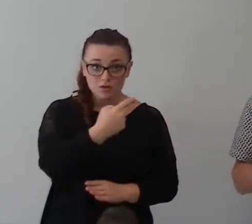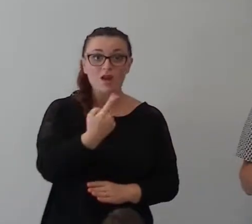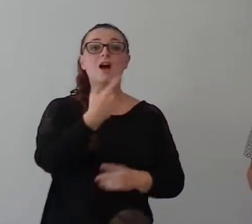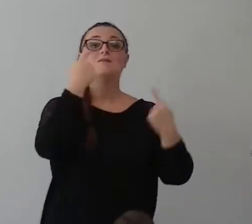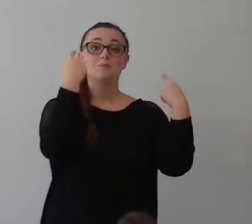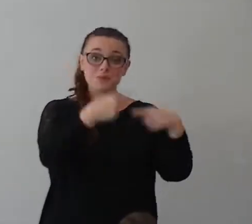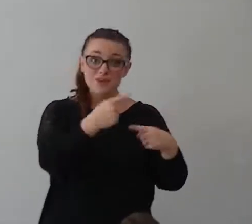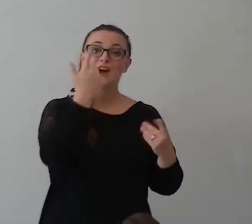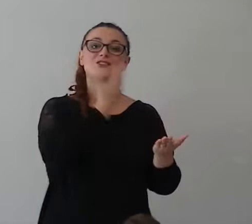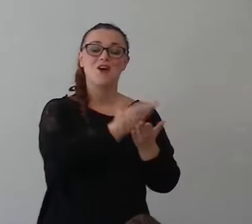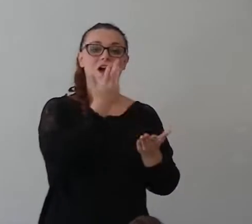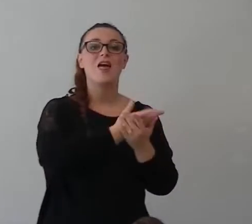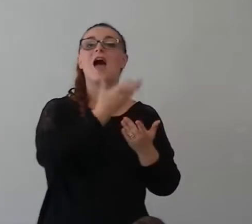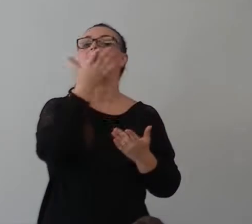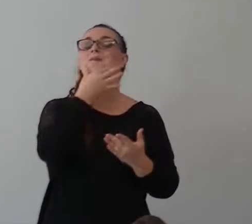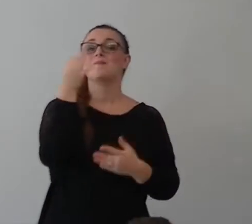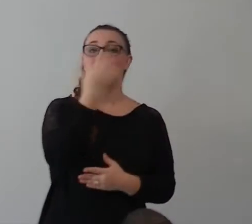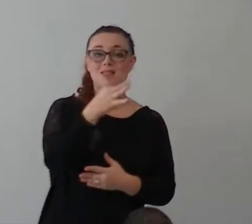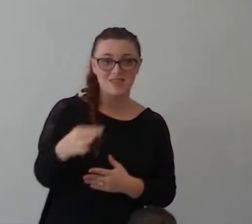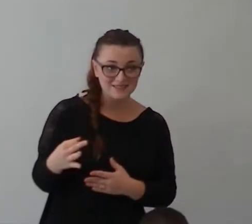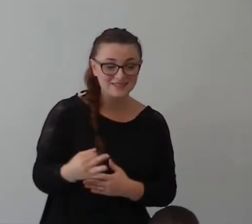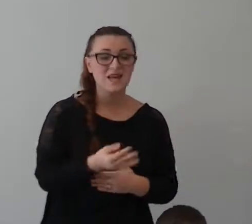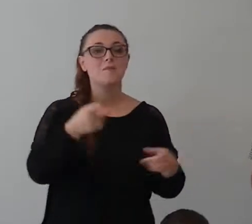libro breve, sono quattro capitoli,